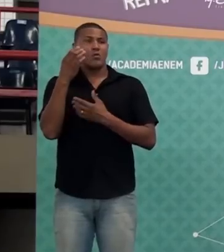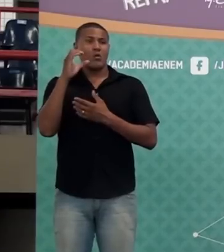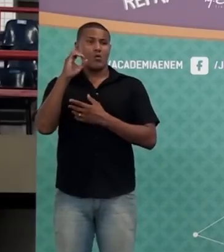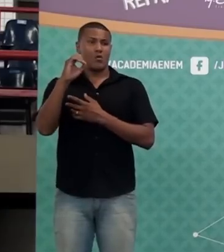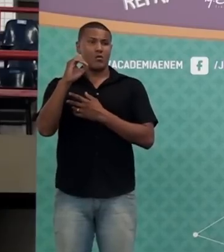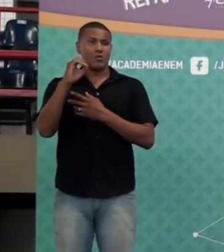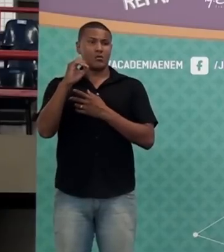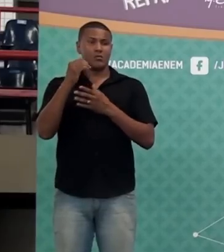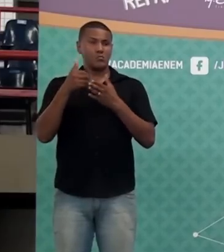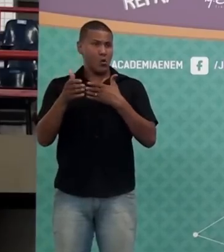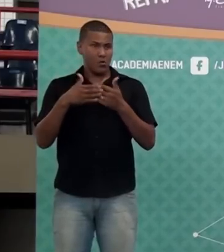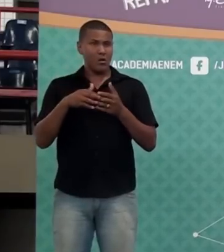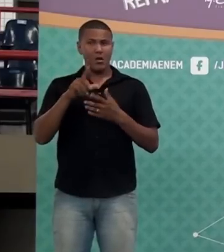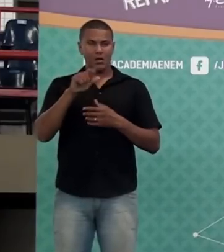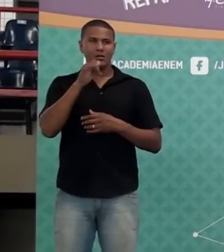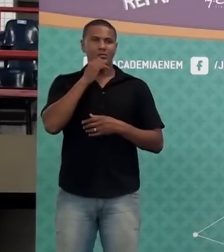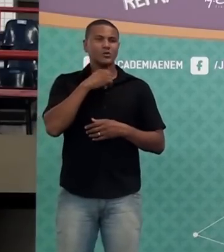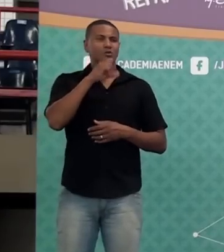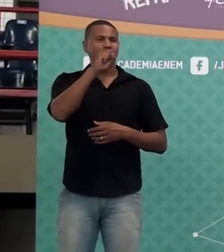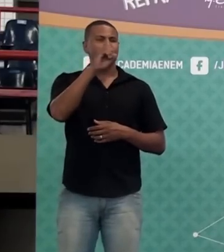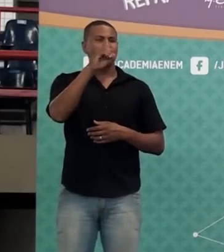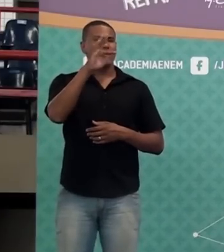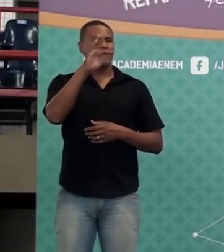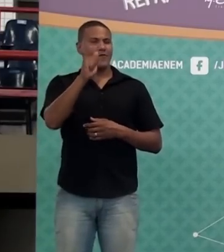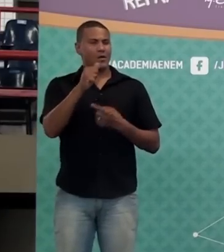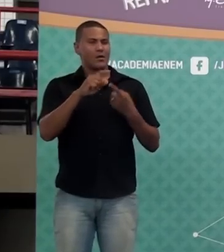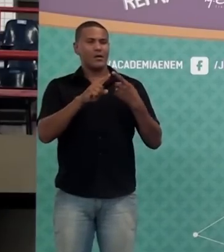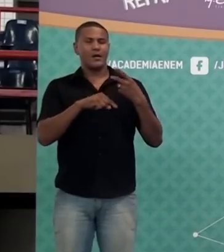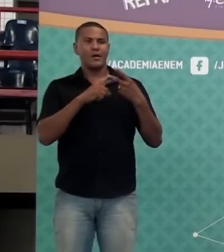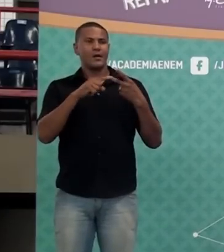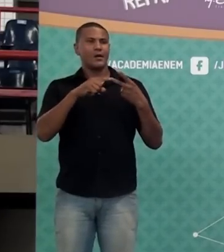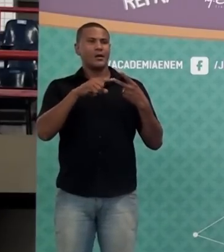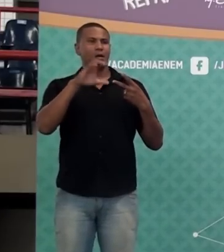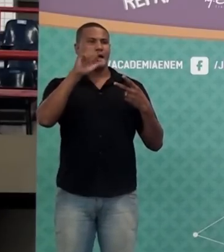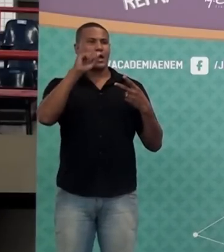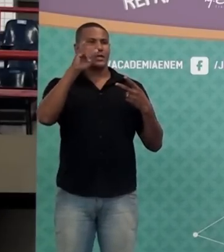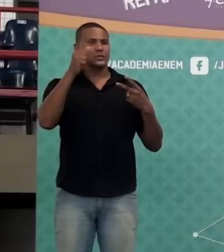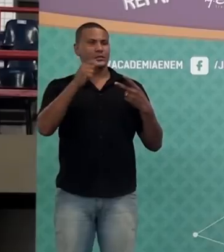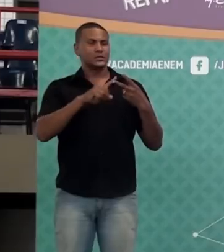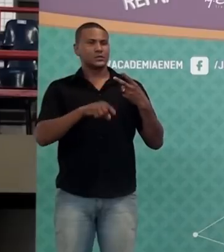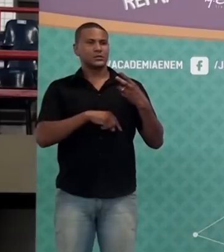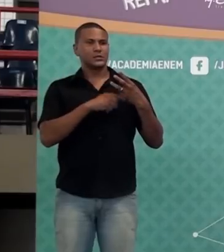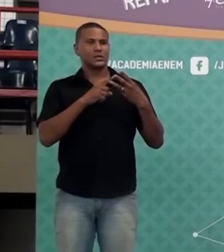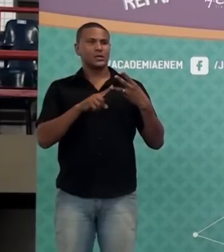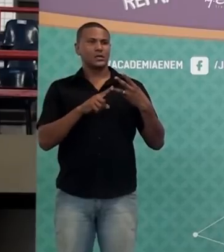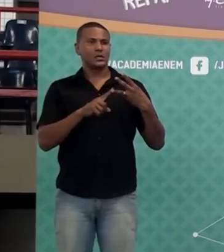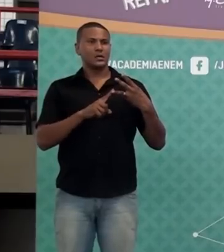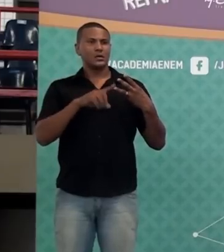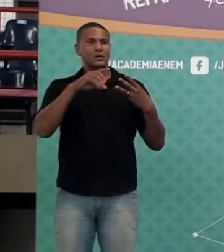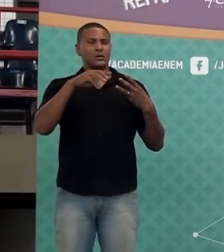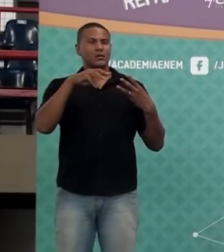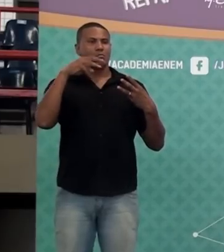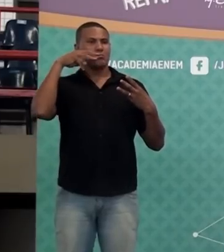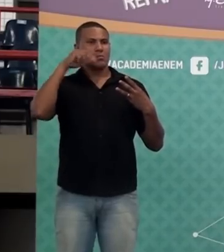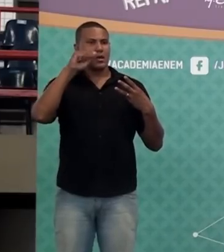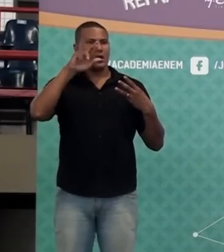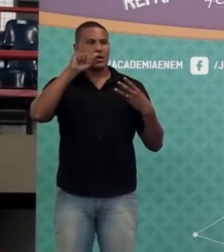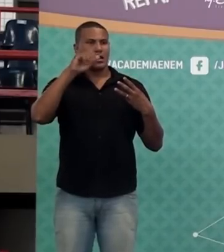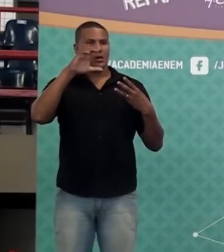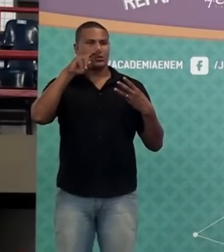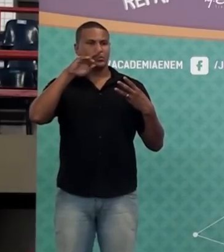sofá, cajá, maracujá, ananá, que é um abacaxi pequeno,